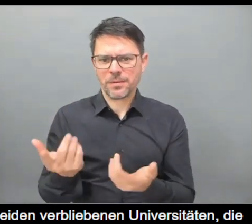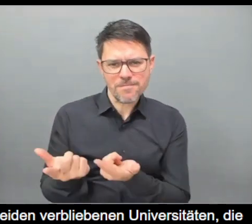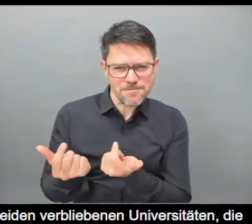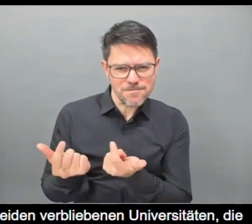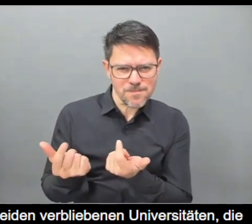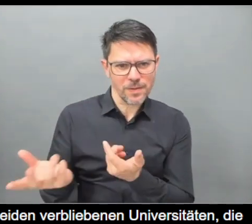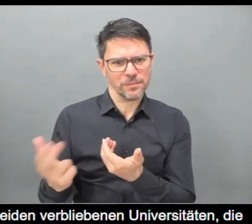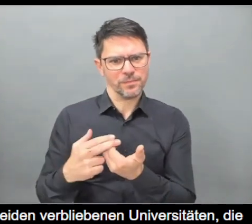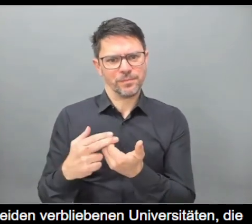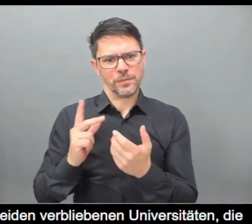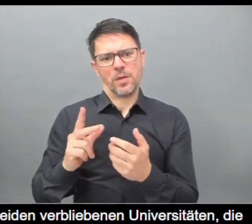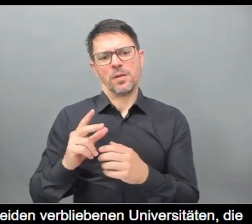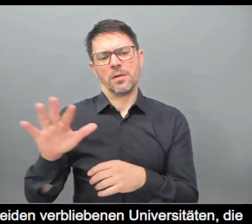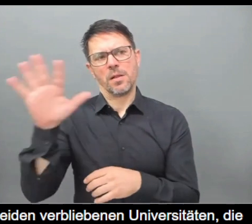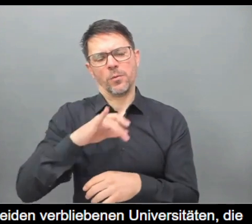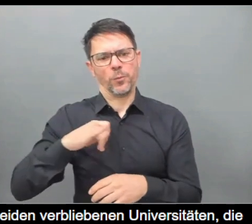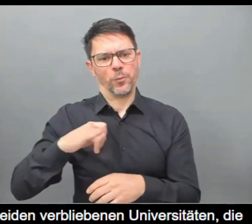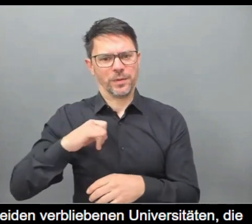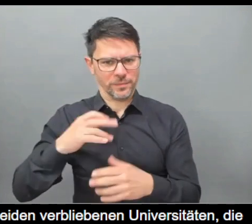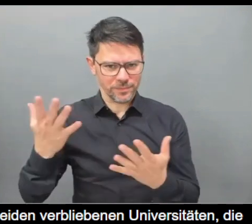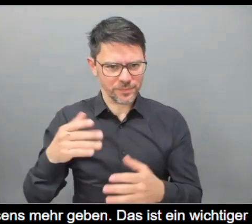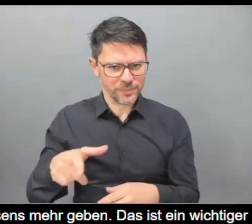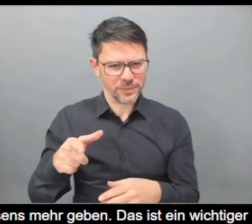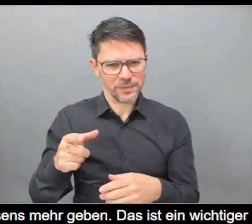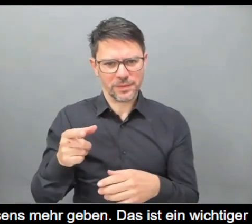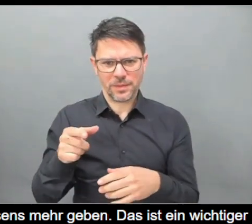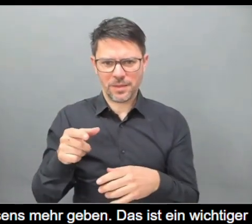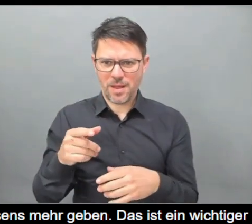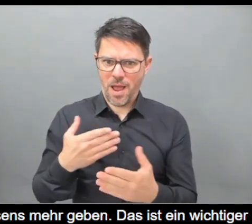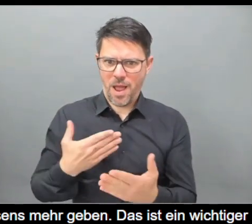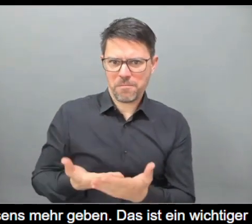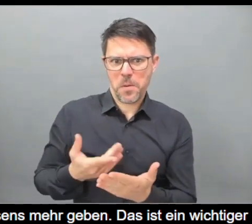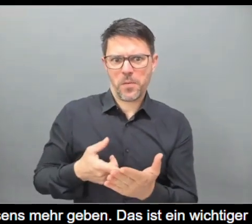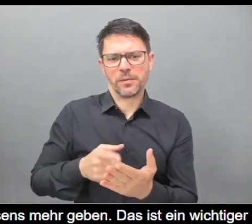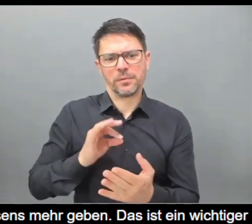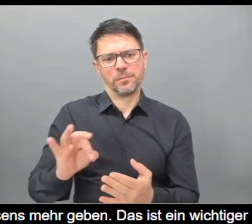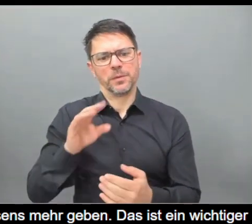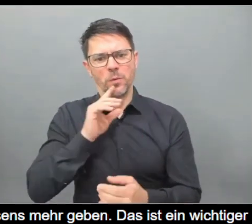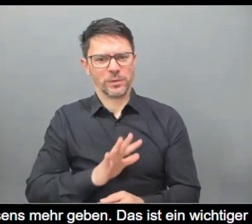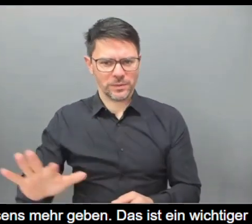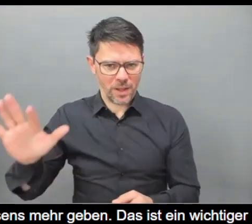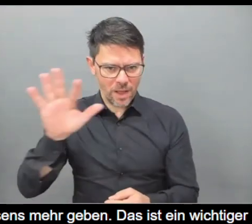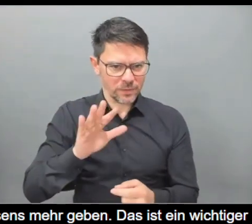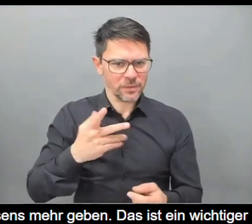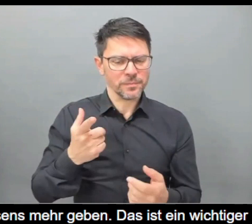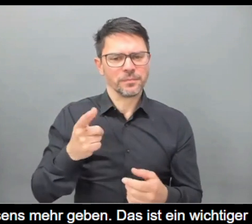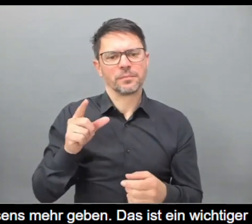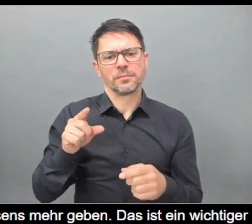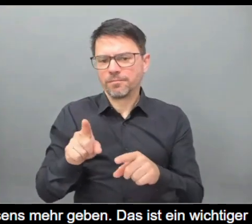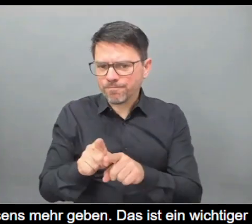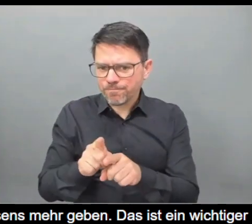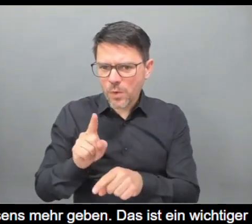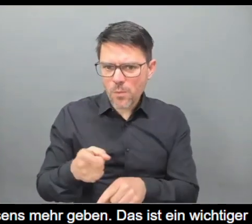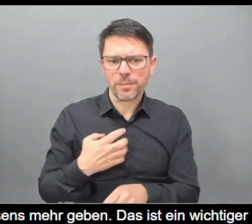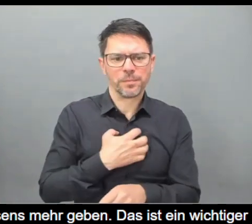Regionalprämie, die auf den Weg gebracht werden soll vom Kultusminister, nämlich eine Prämie für den Einsatz